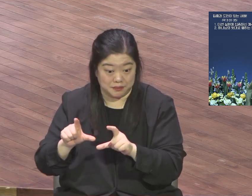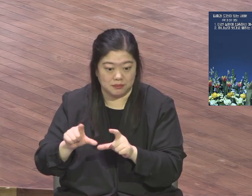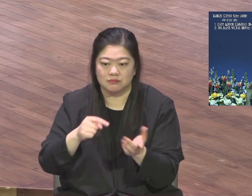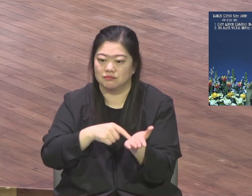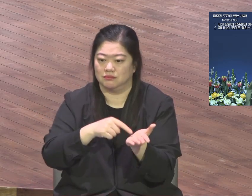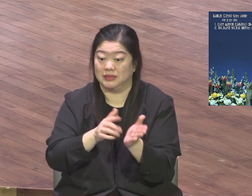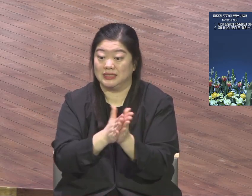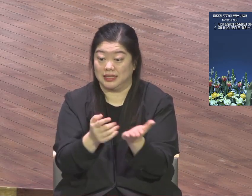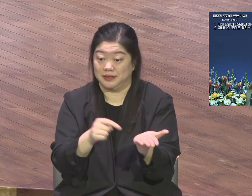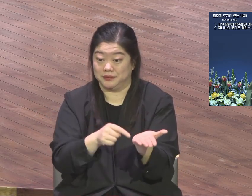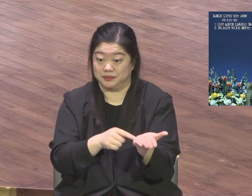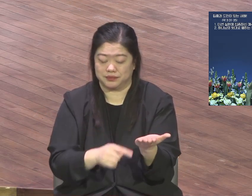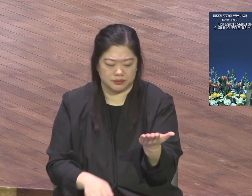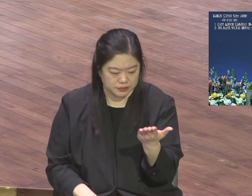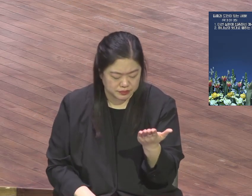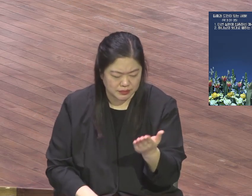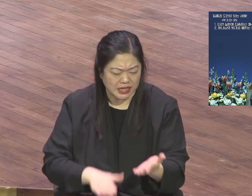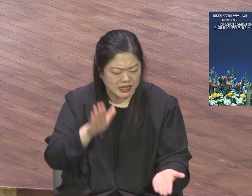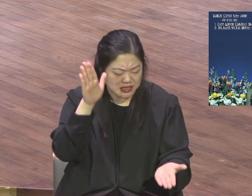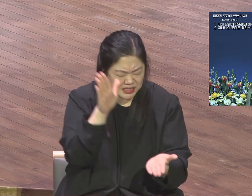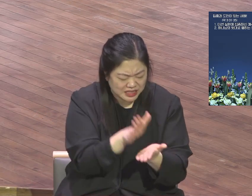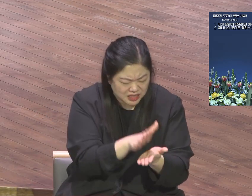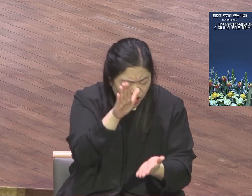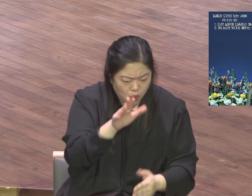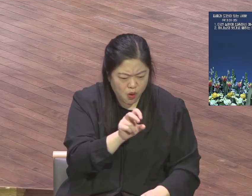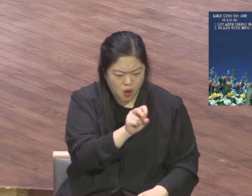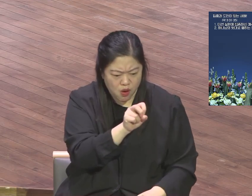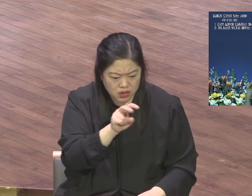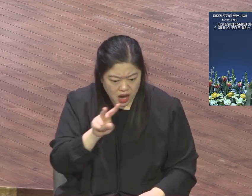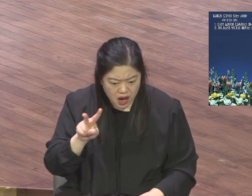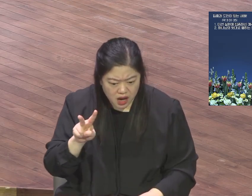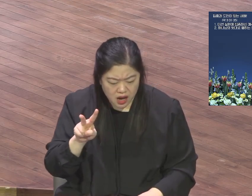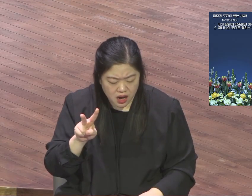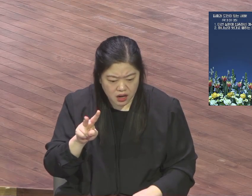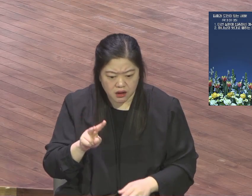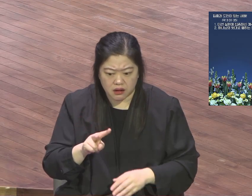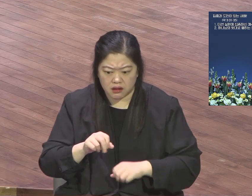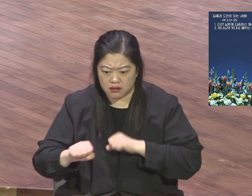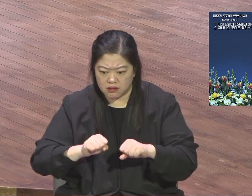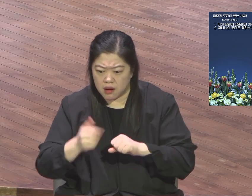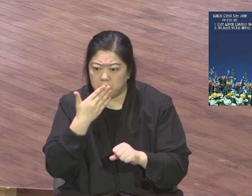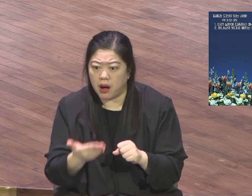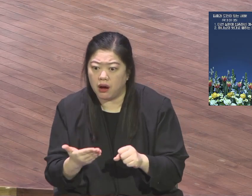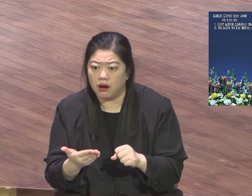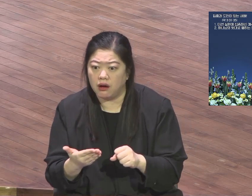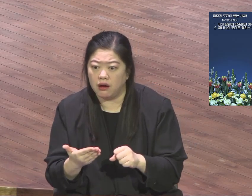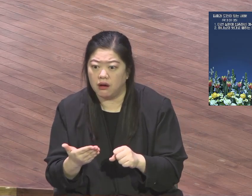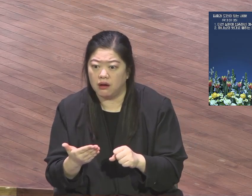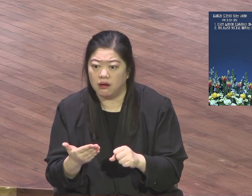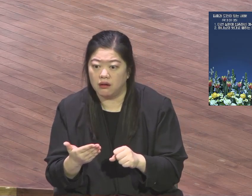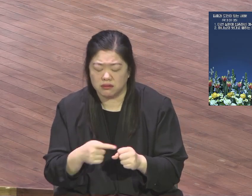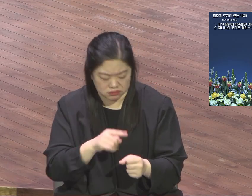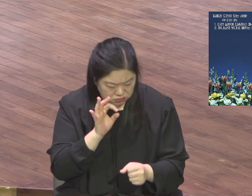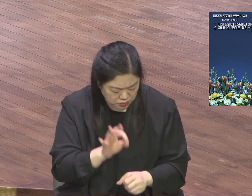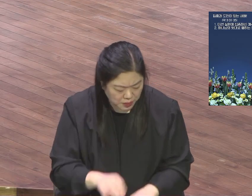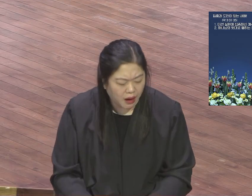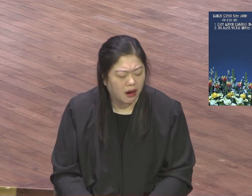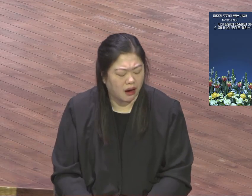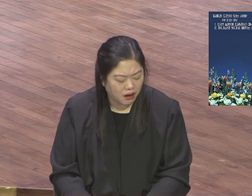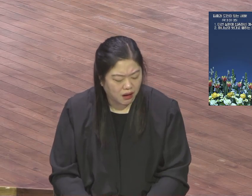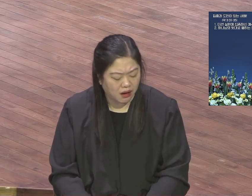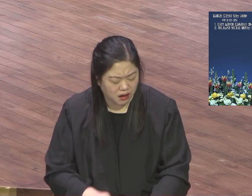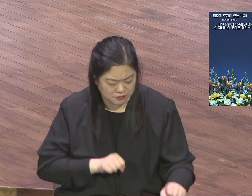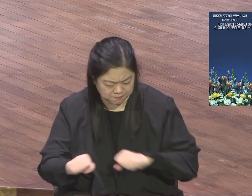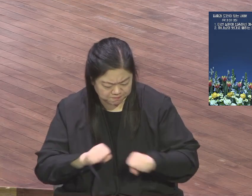책 제목을 보면 정말 열정을 가지고 한번 미쳐보아야 10년 후에는 후회하지 않는 그런 인생이